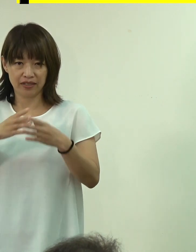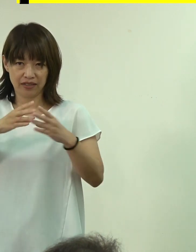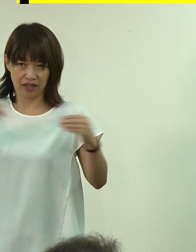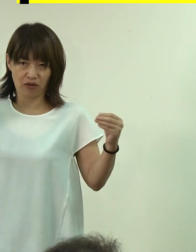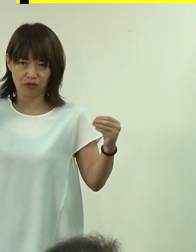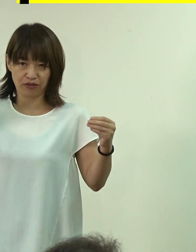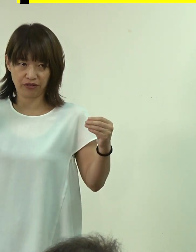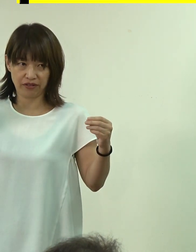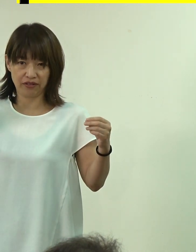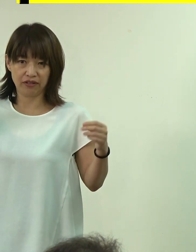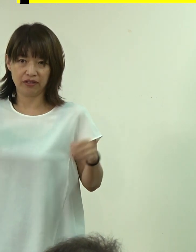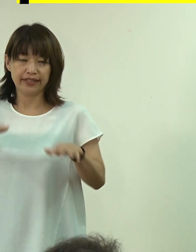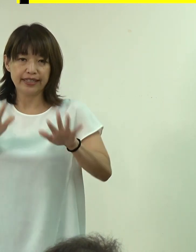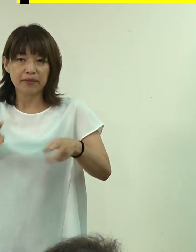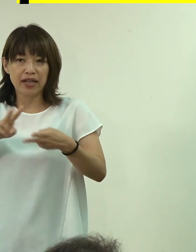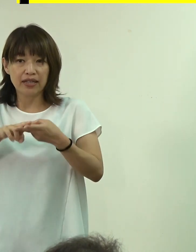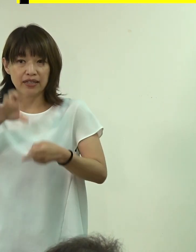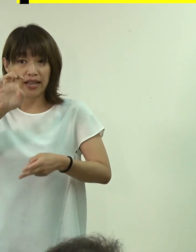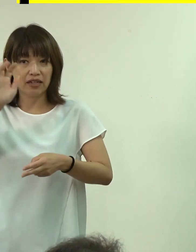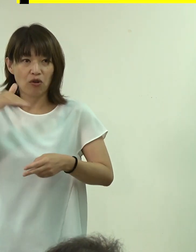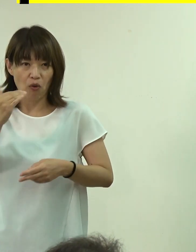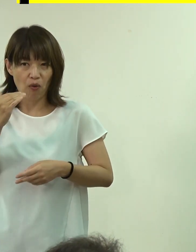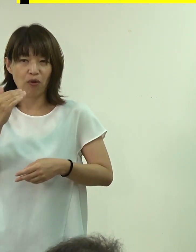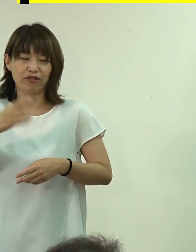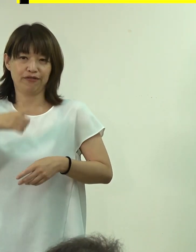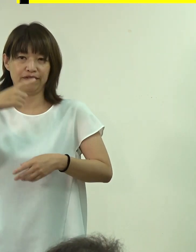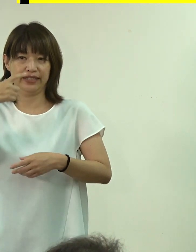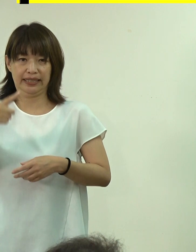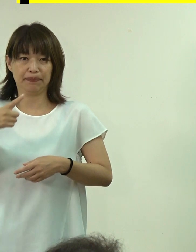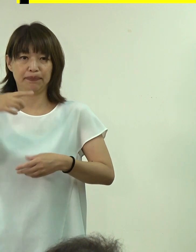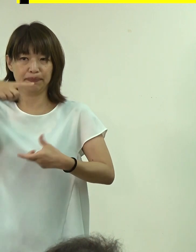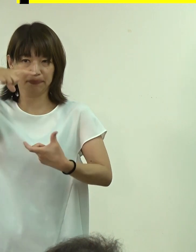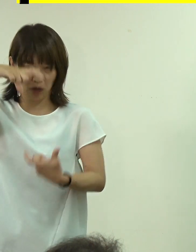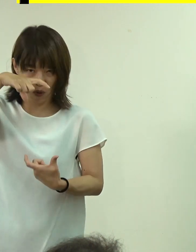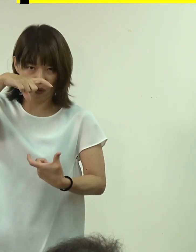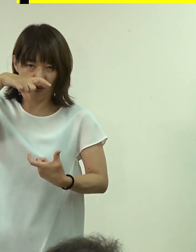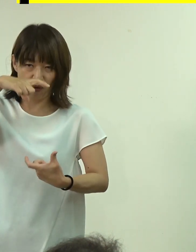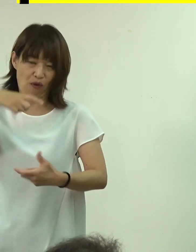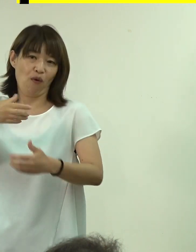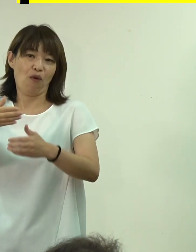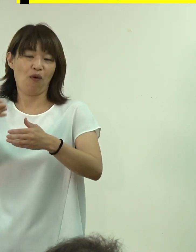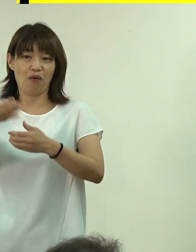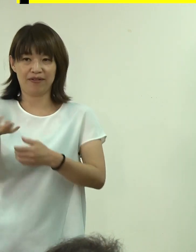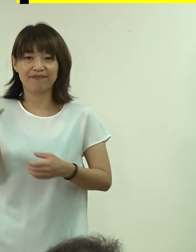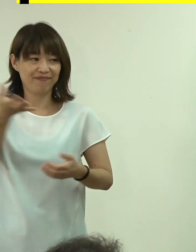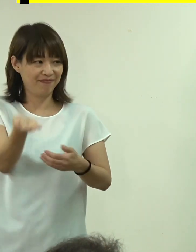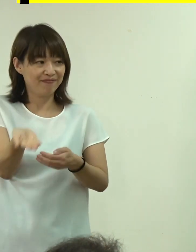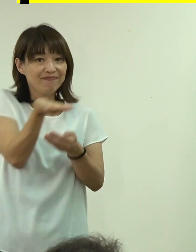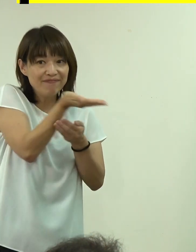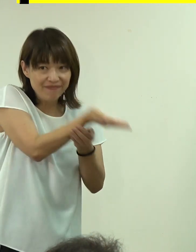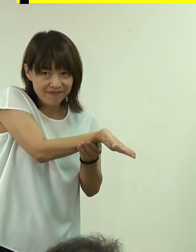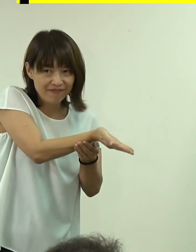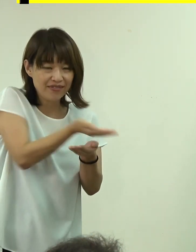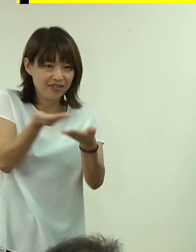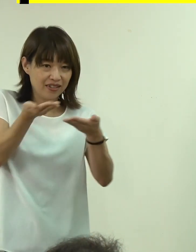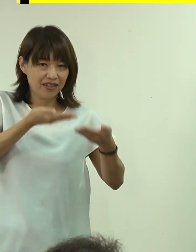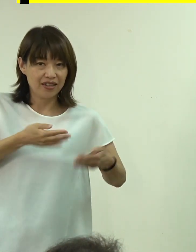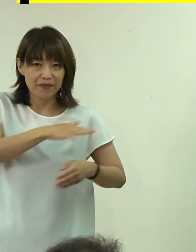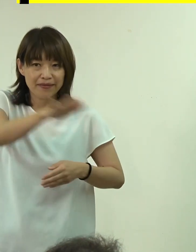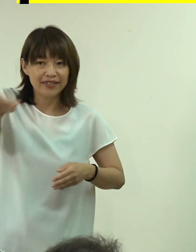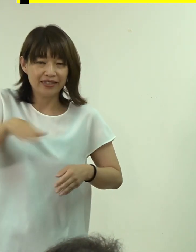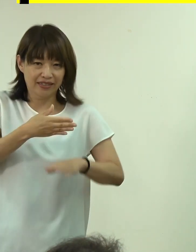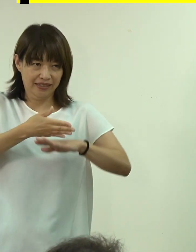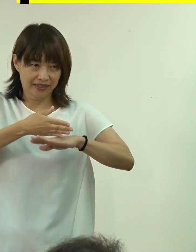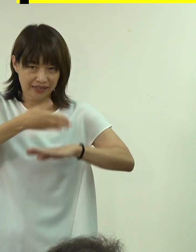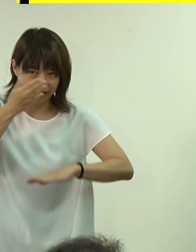人今井絵理子と一票100していただいた皆さんに感謝をし